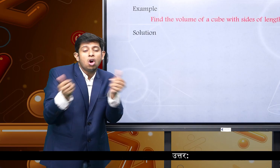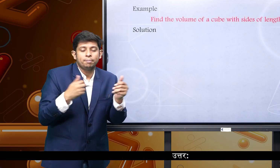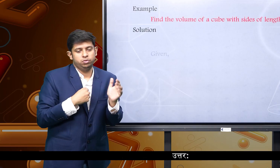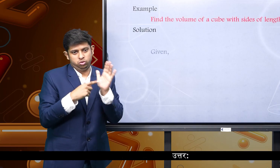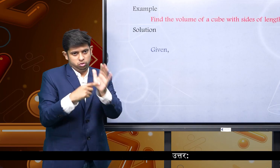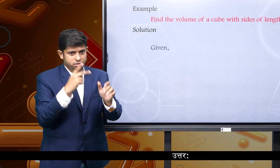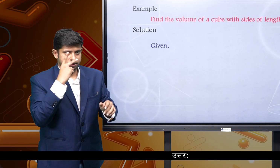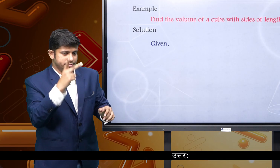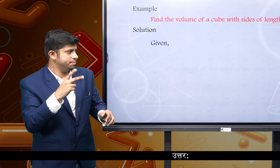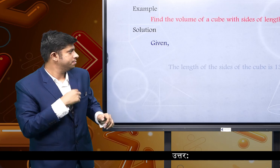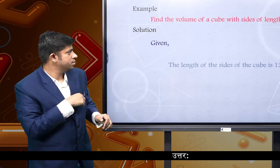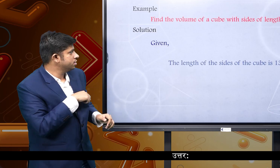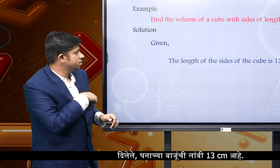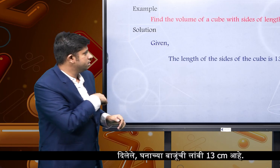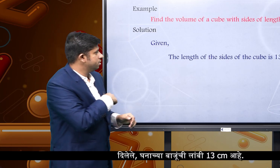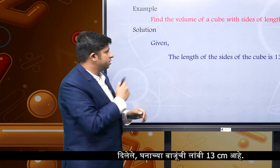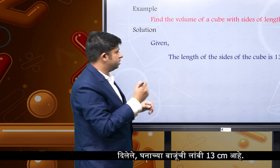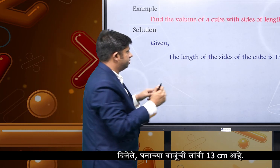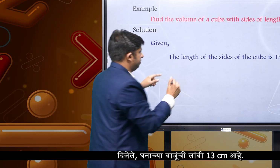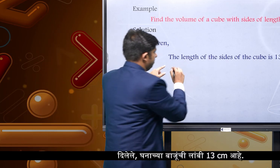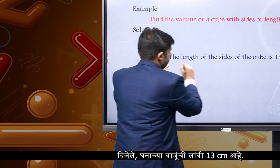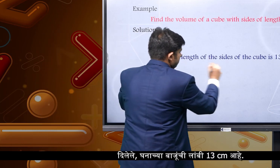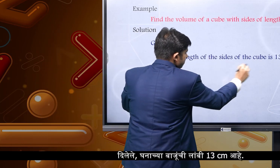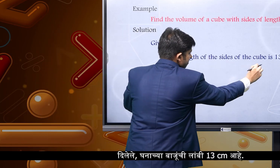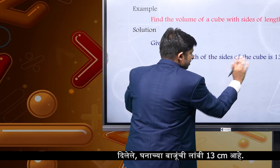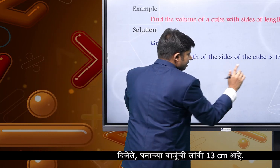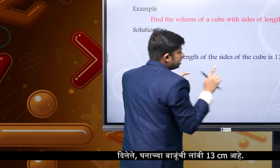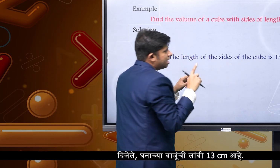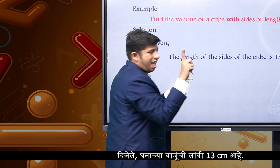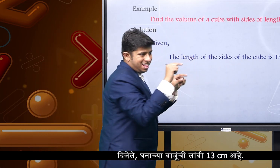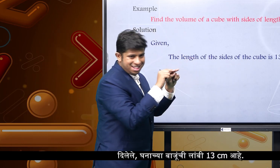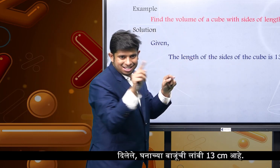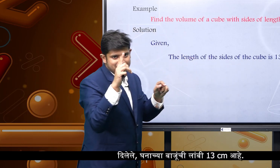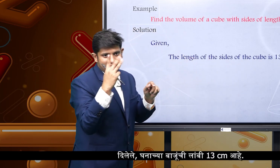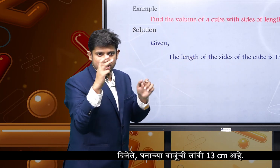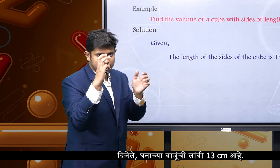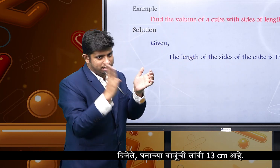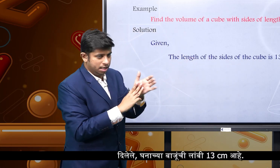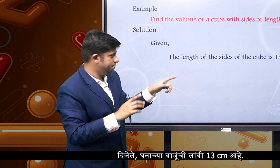उत्तर दिलेले घनाच्या बाजूंची लांबी 13 सेंटीमीटर आहे.